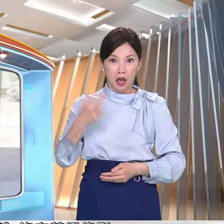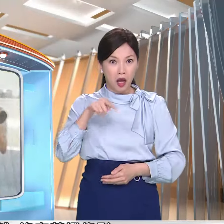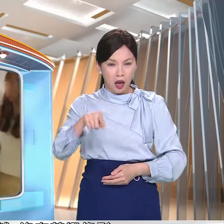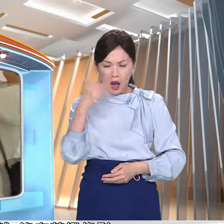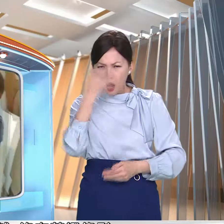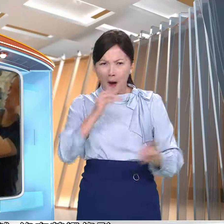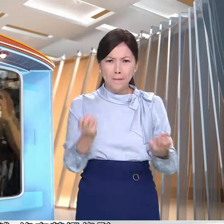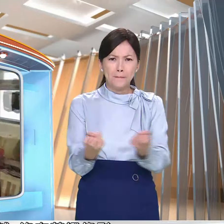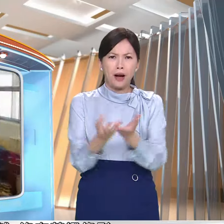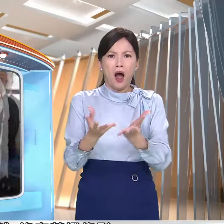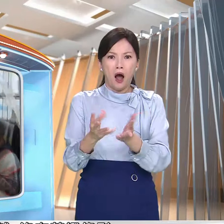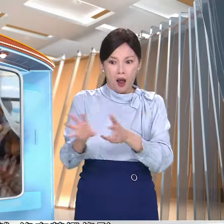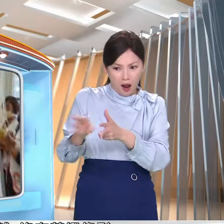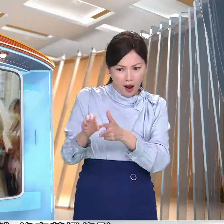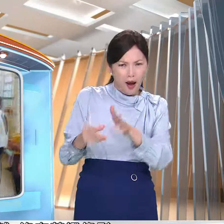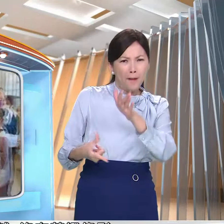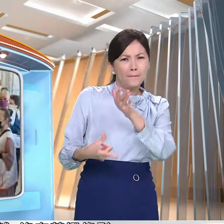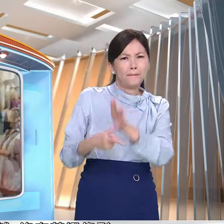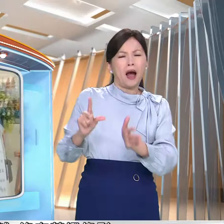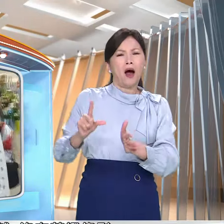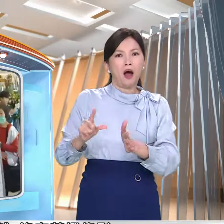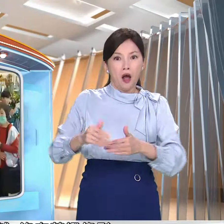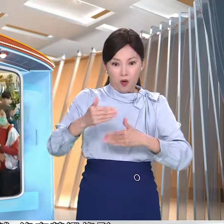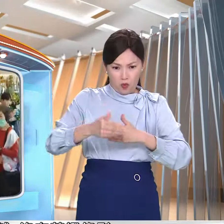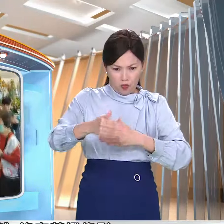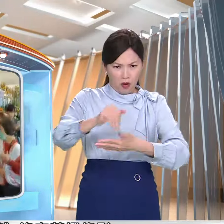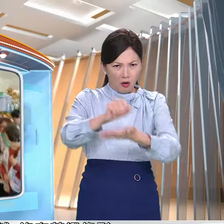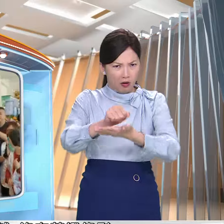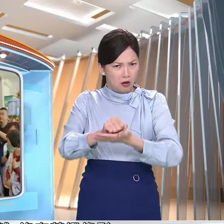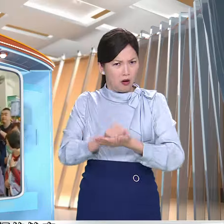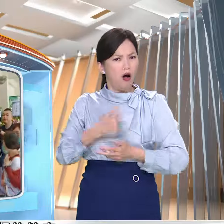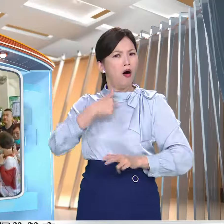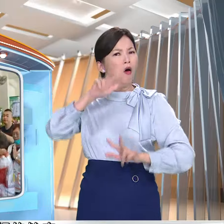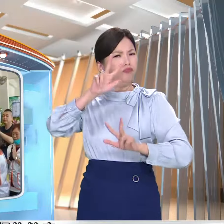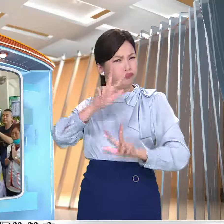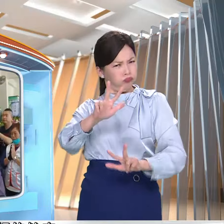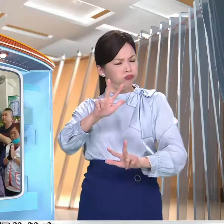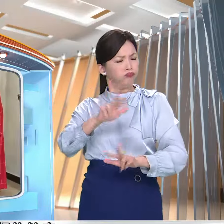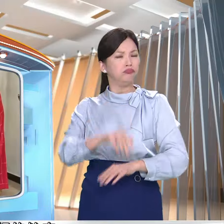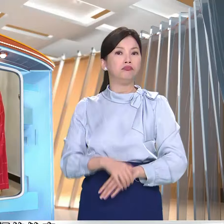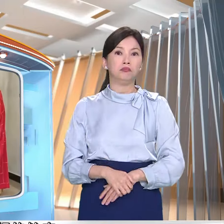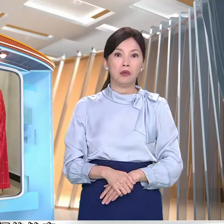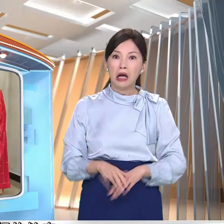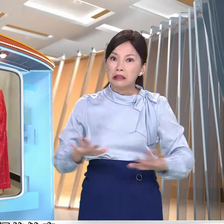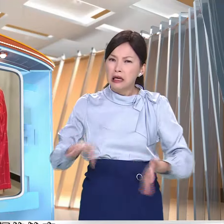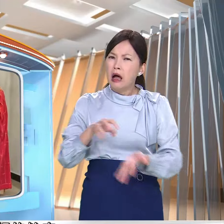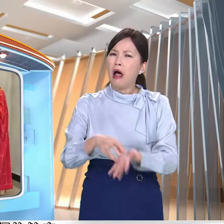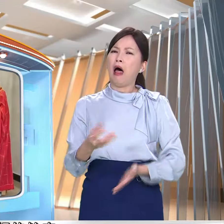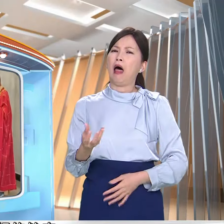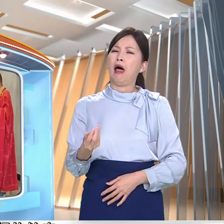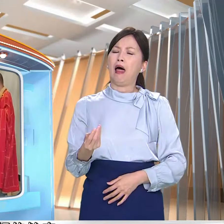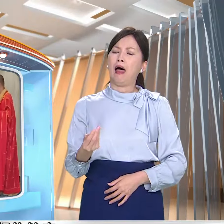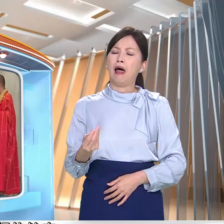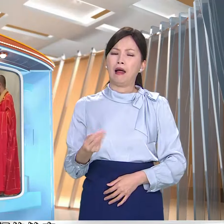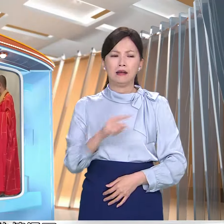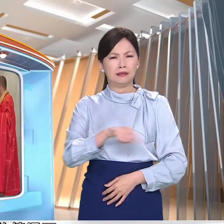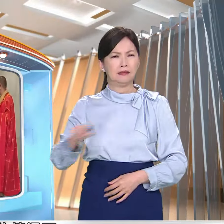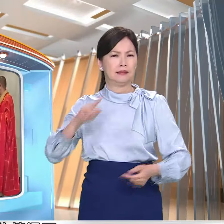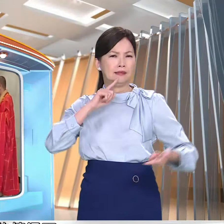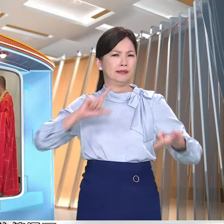为事发突然没有搜证录影，但是不影响事实真相的始末，在没有影像佐证的情